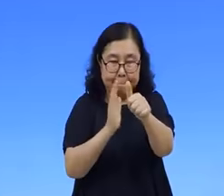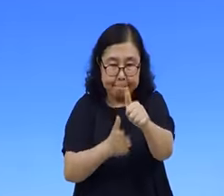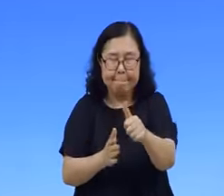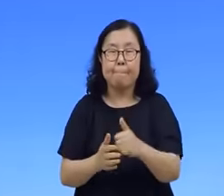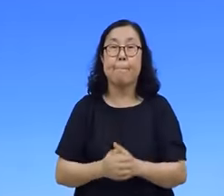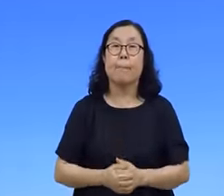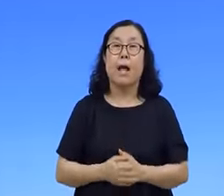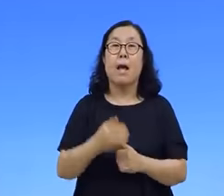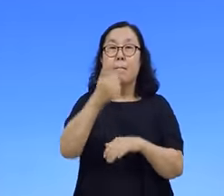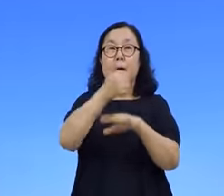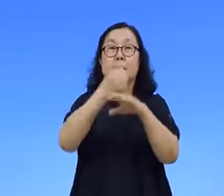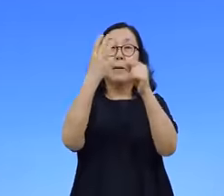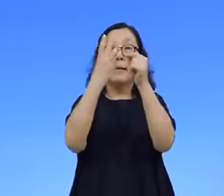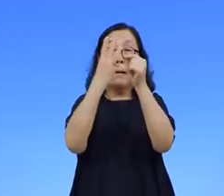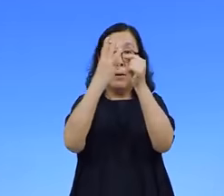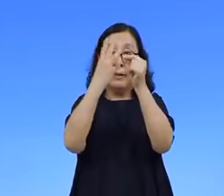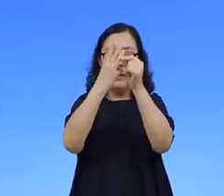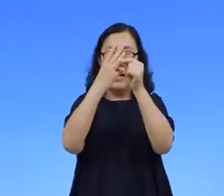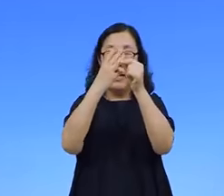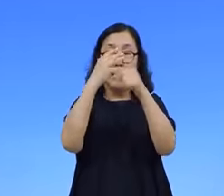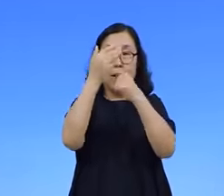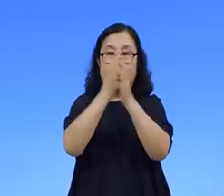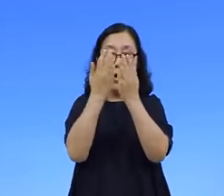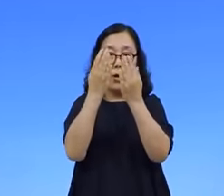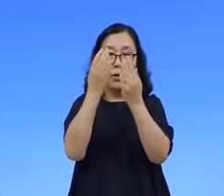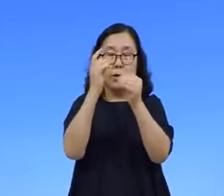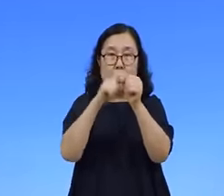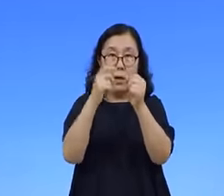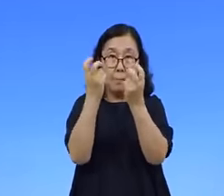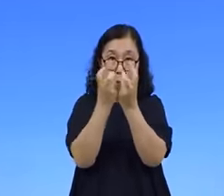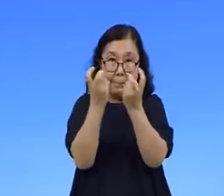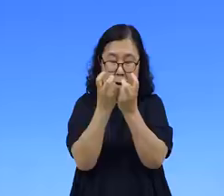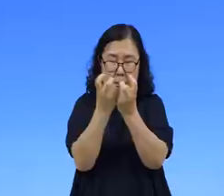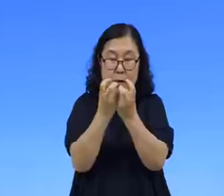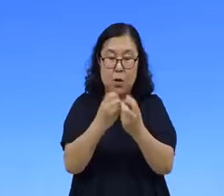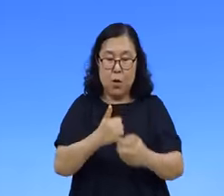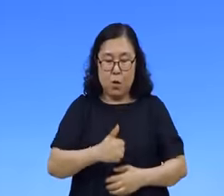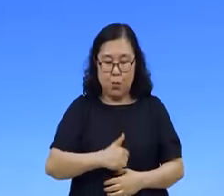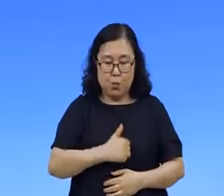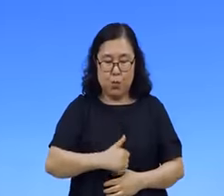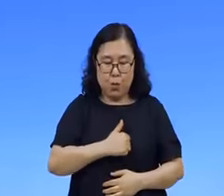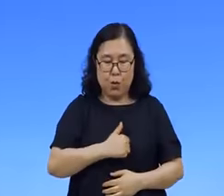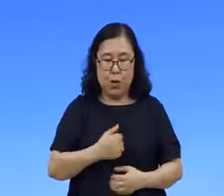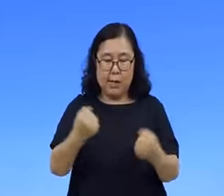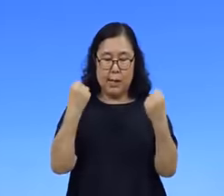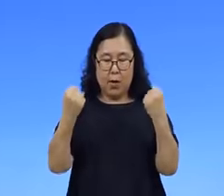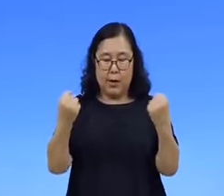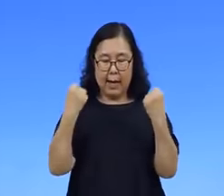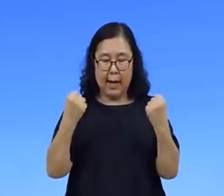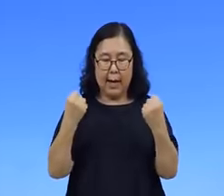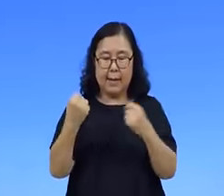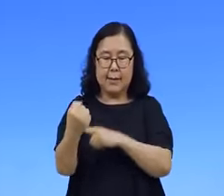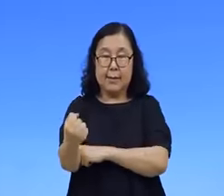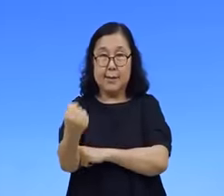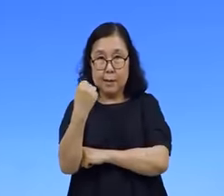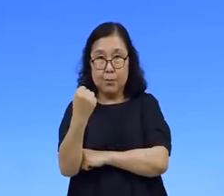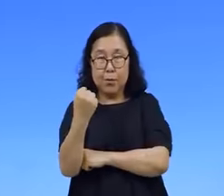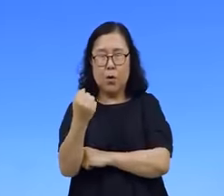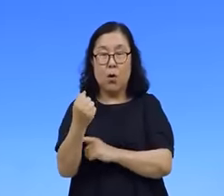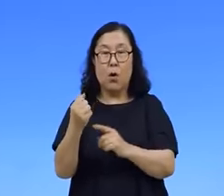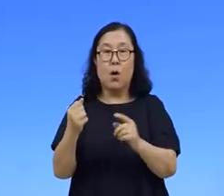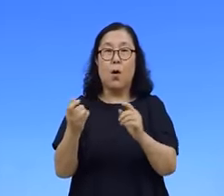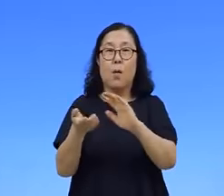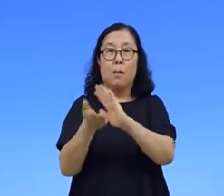번째로요, 분노 조절을 위한 성경적인 대안이 하나 더 있는데요, 분노를 건강한 에너지로